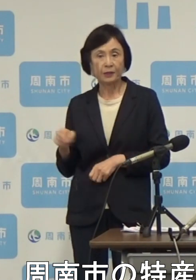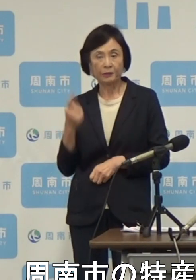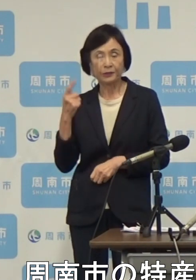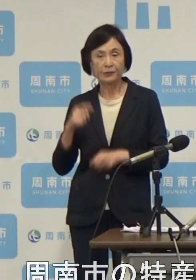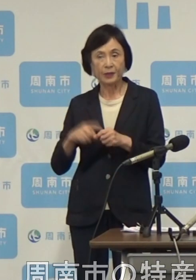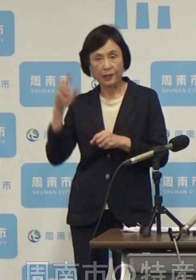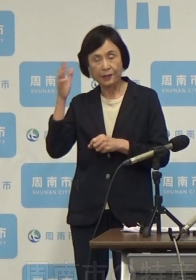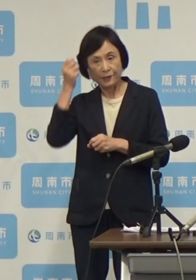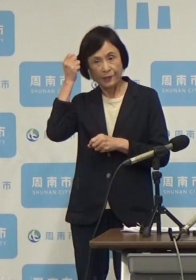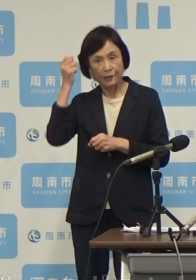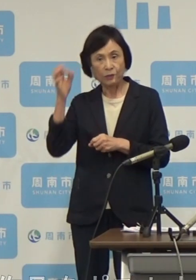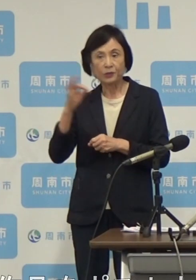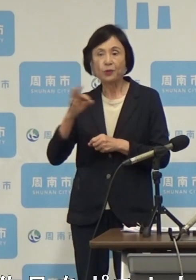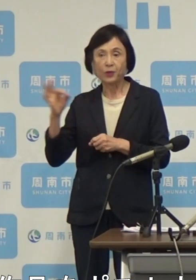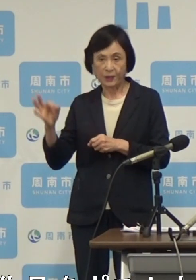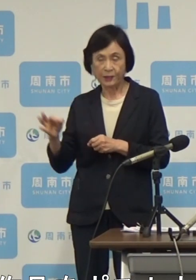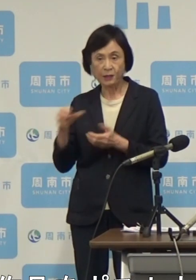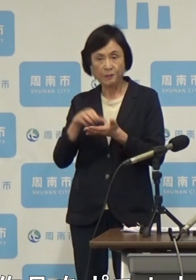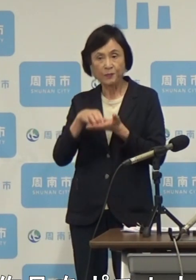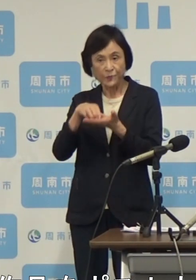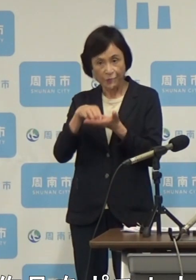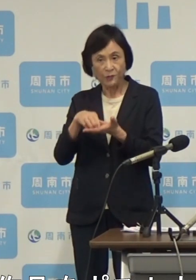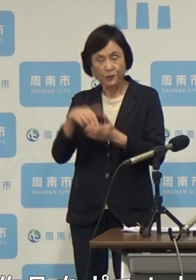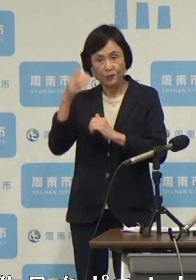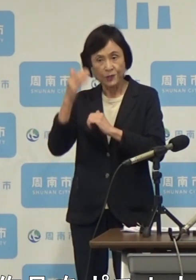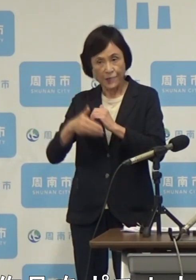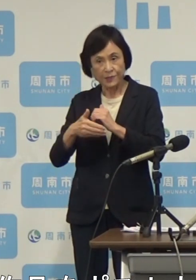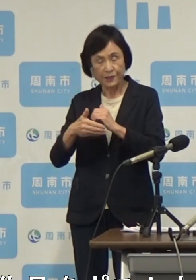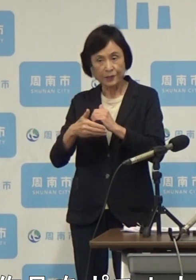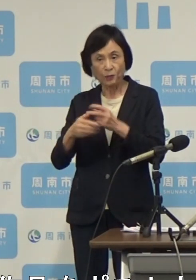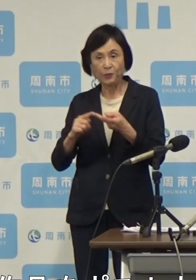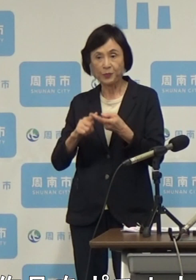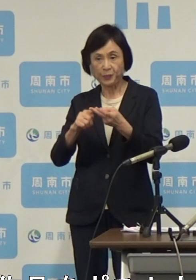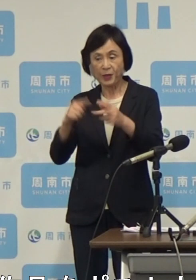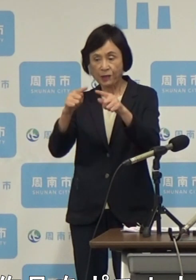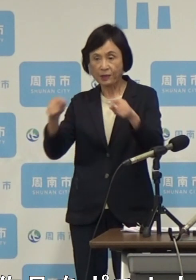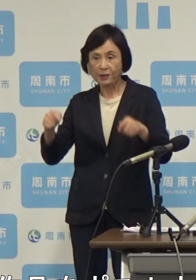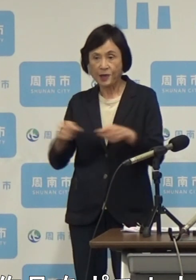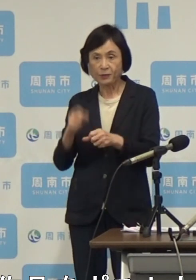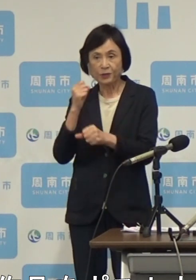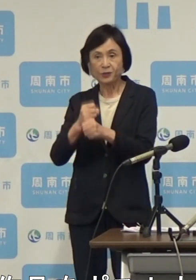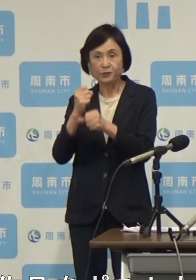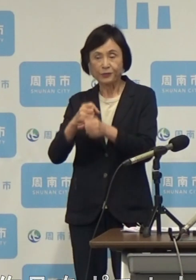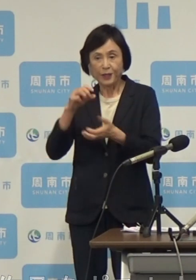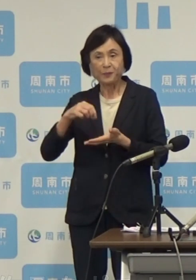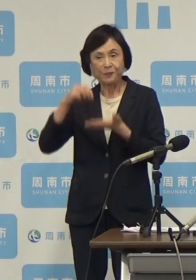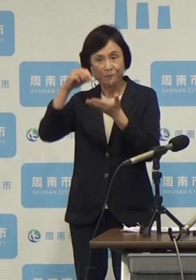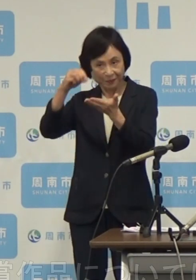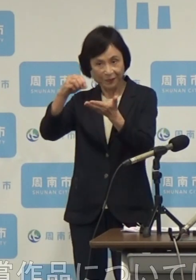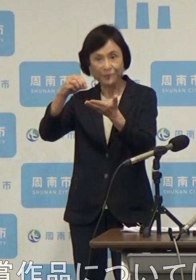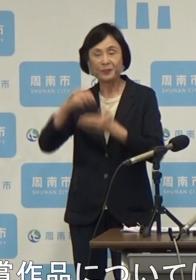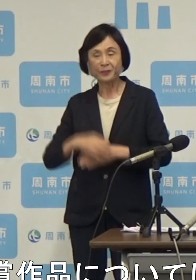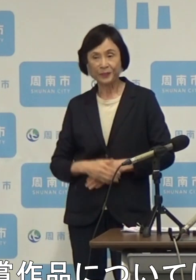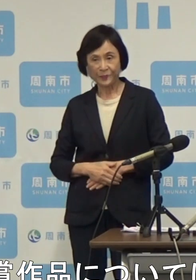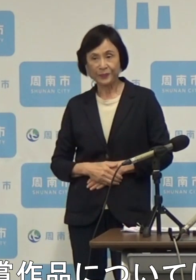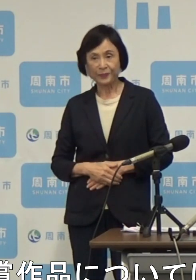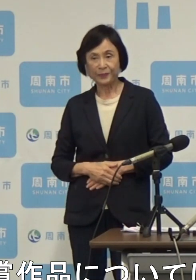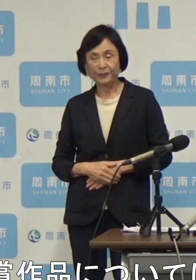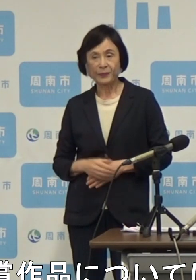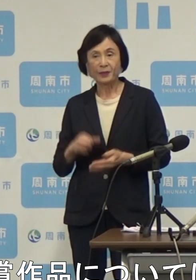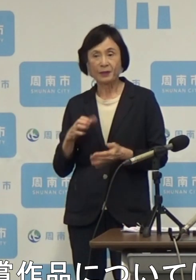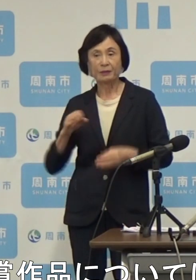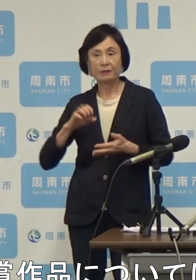の商品と受賞作品をポストカードにしてプレゼントいたします。受賞作